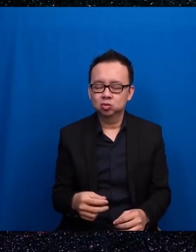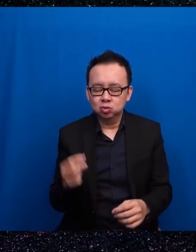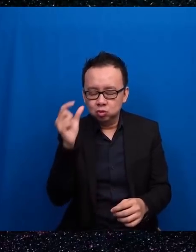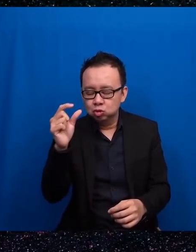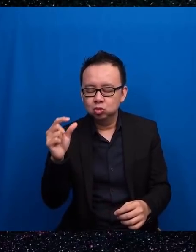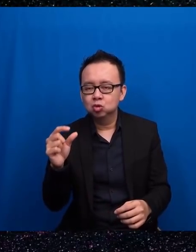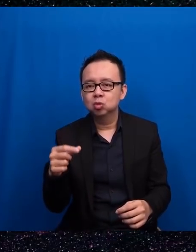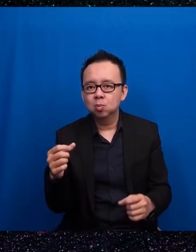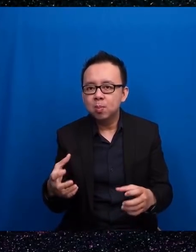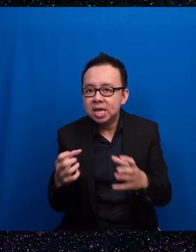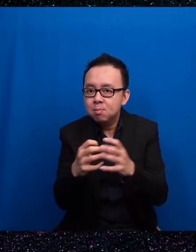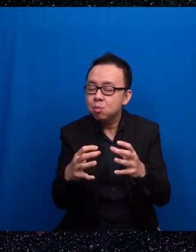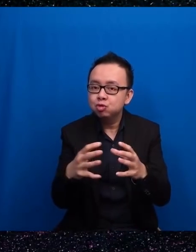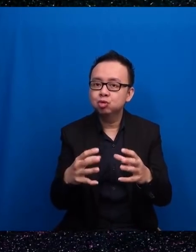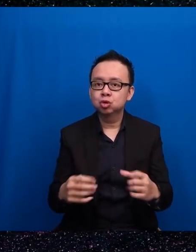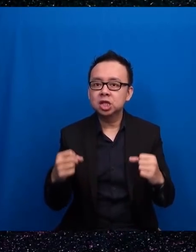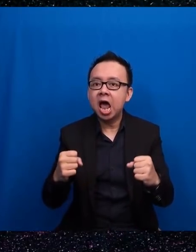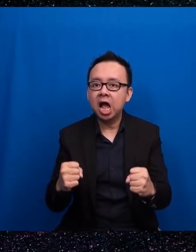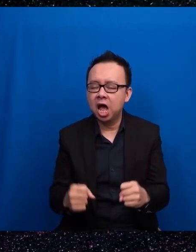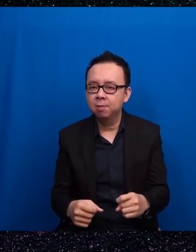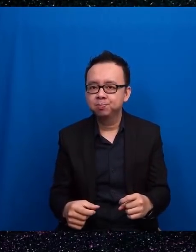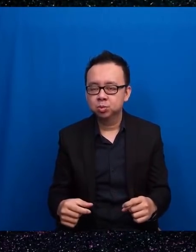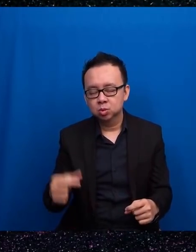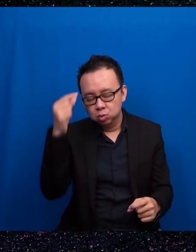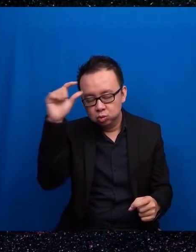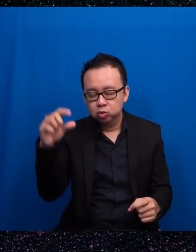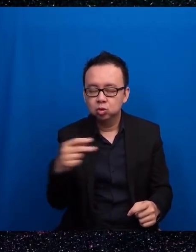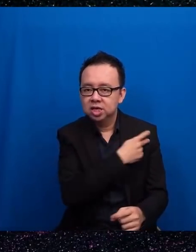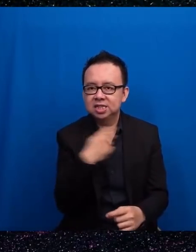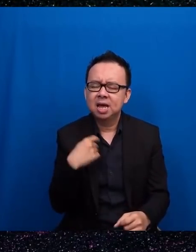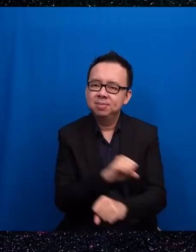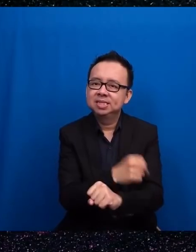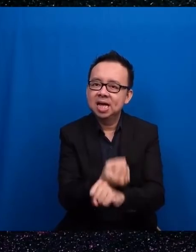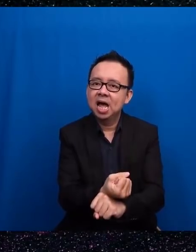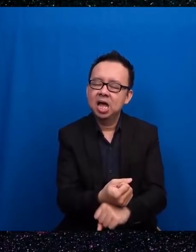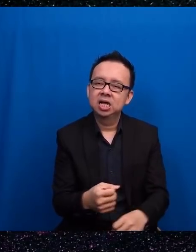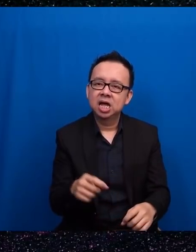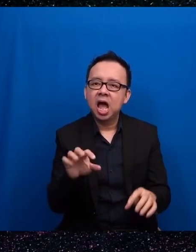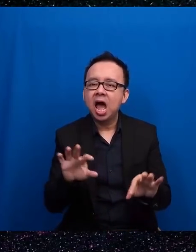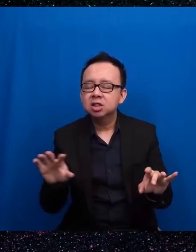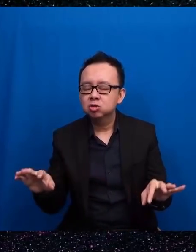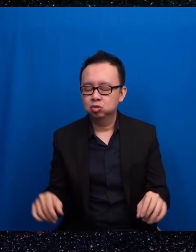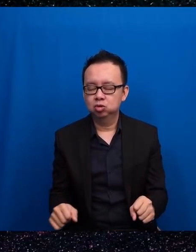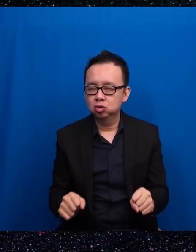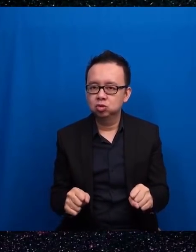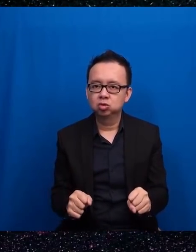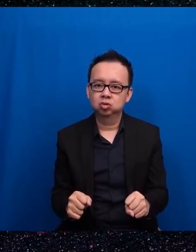tenaga, berhenti sejenak supaya kita bisa atur terlebih